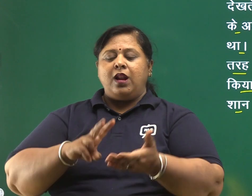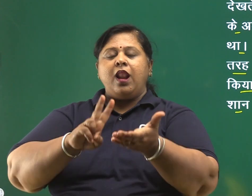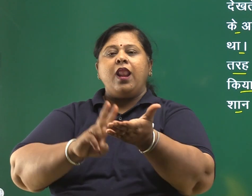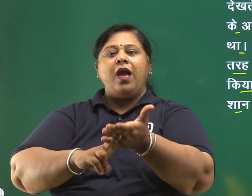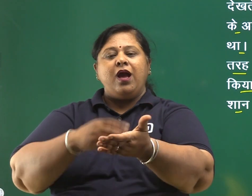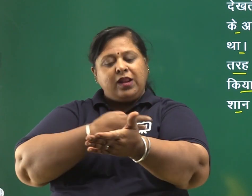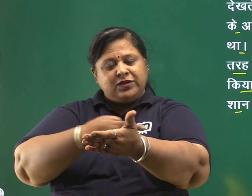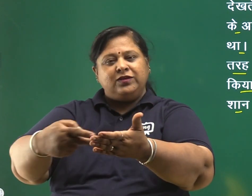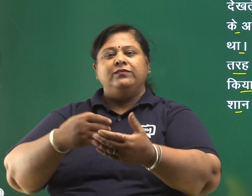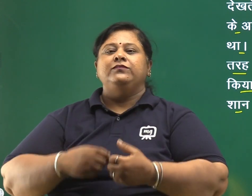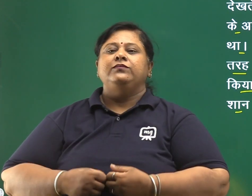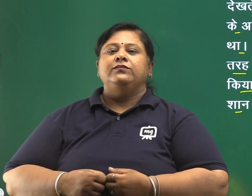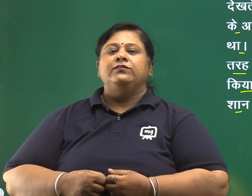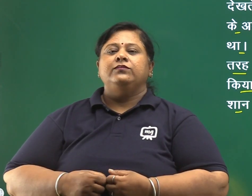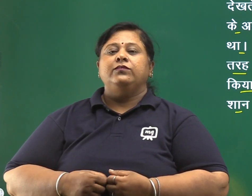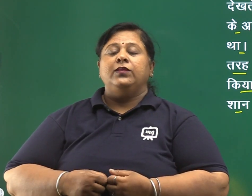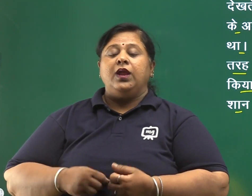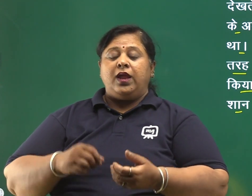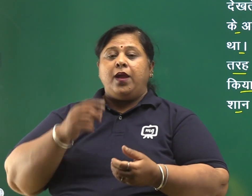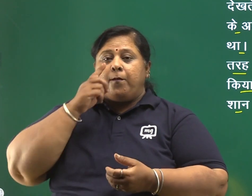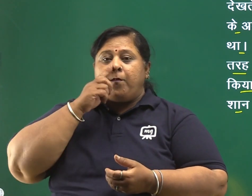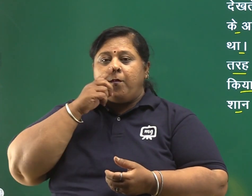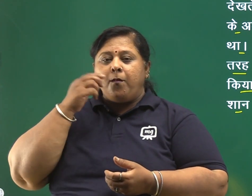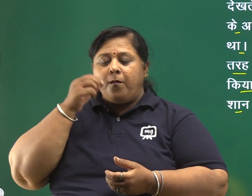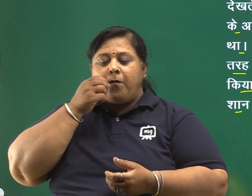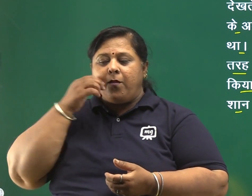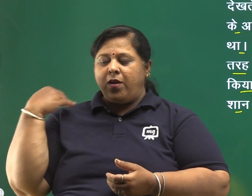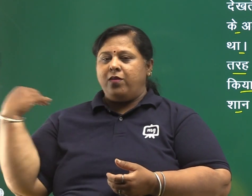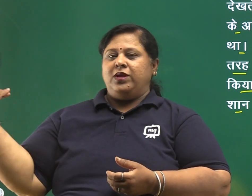नागराजन के मामा जी ने